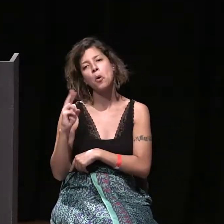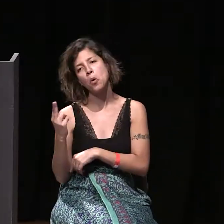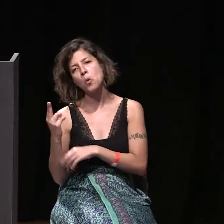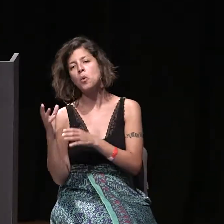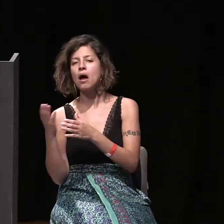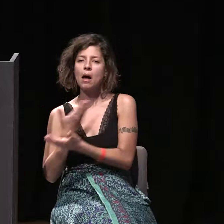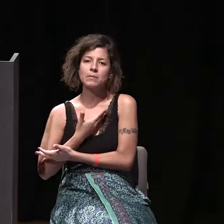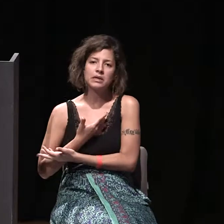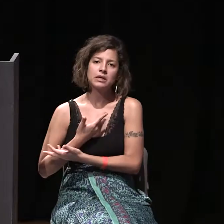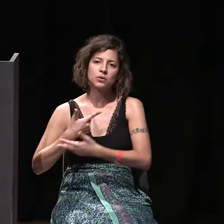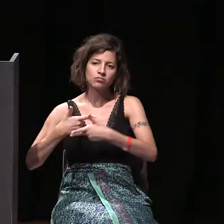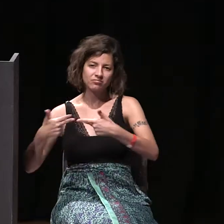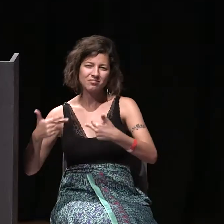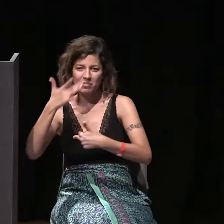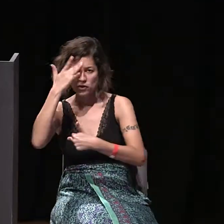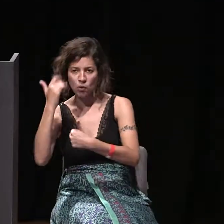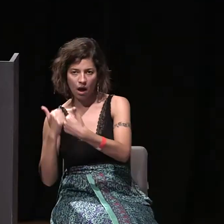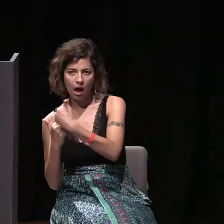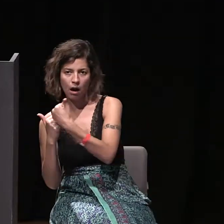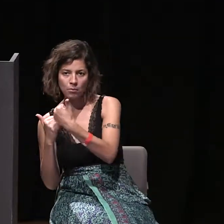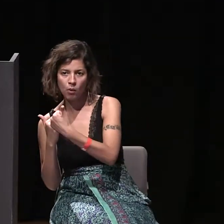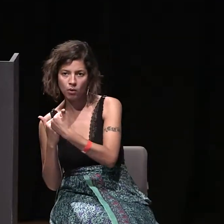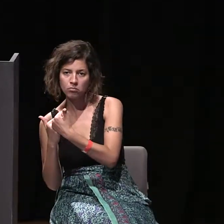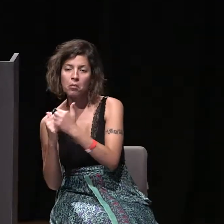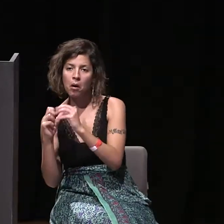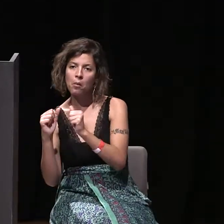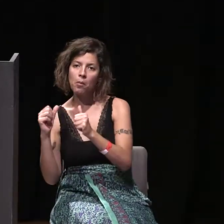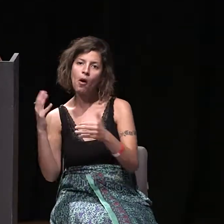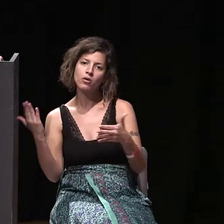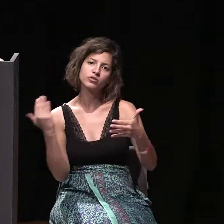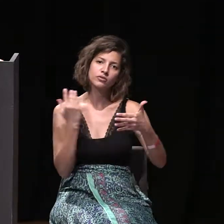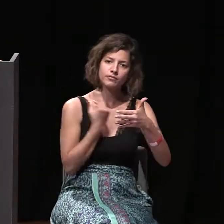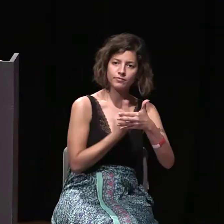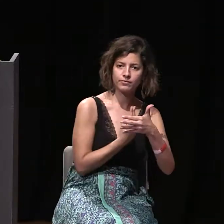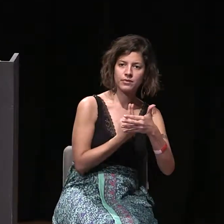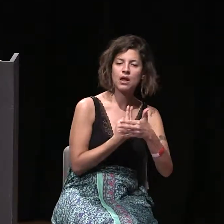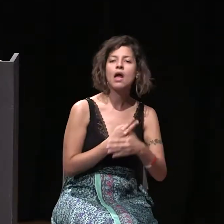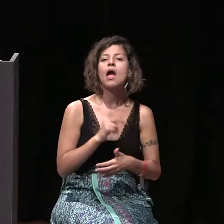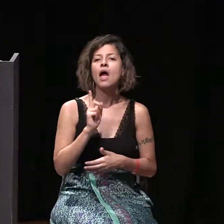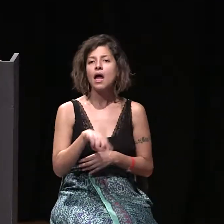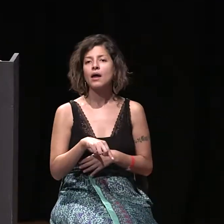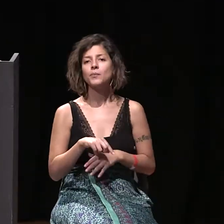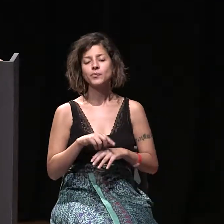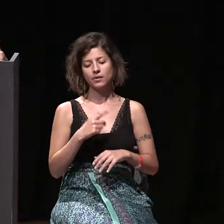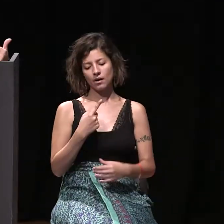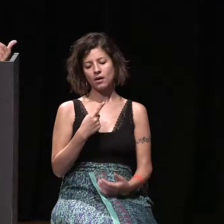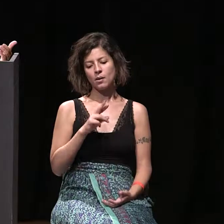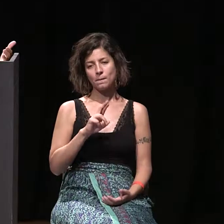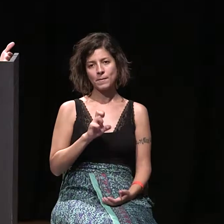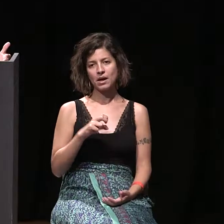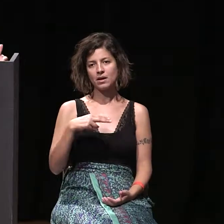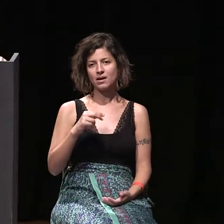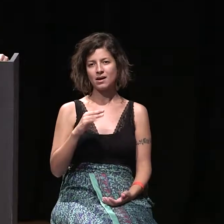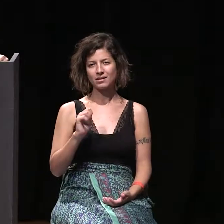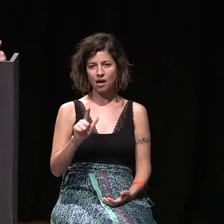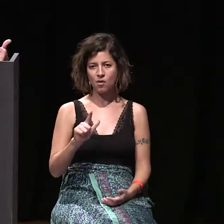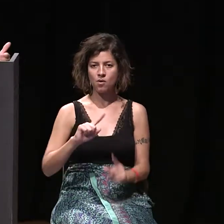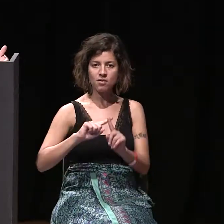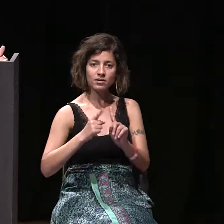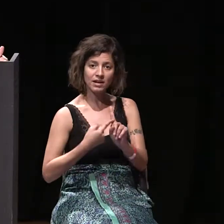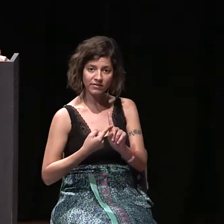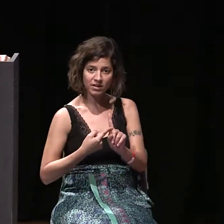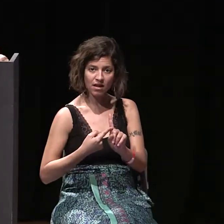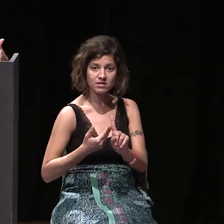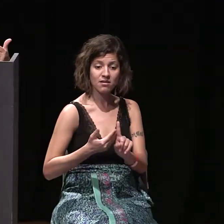apoio. E ela inicia com o pré-natal coletivo. A gente faz uma avaliação